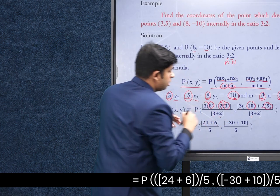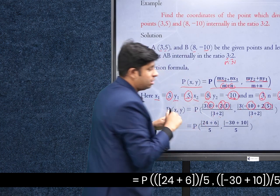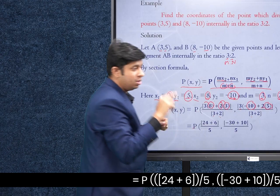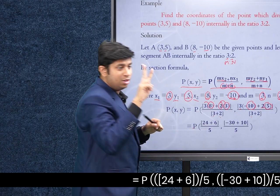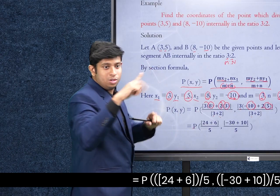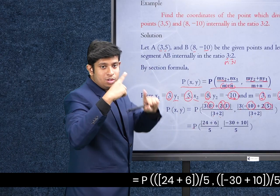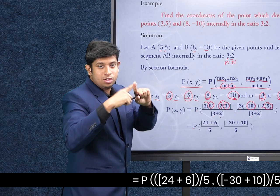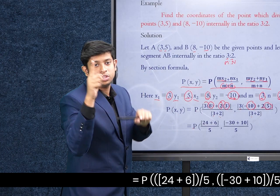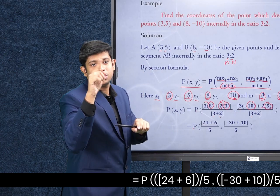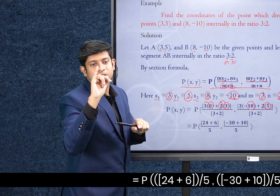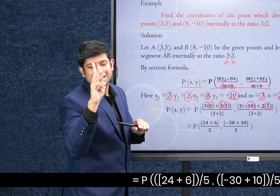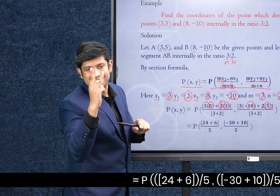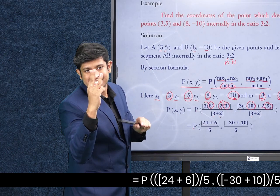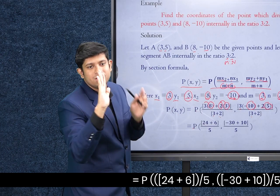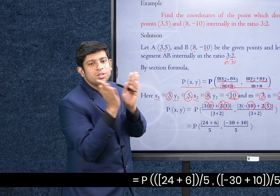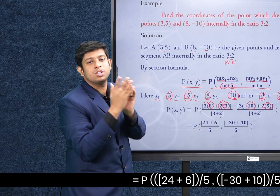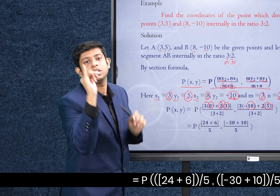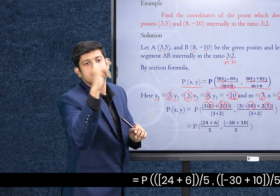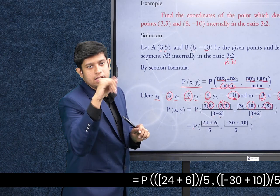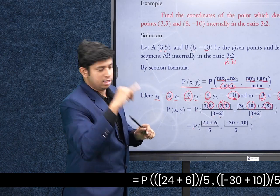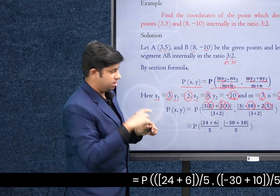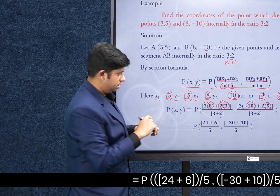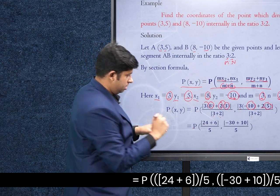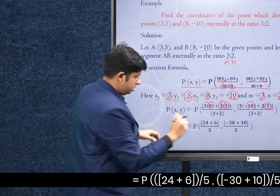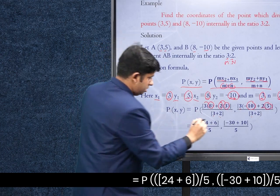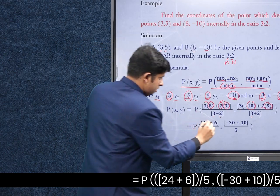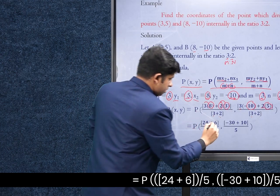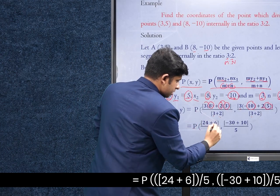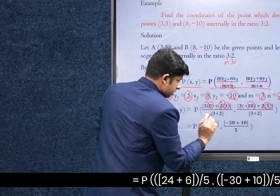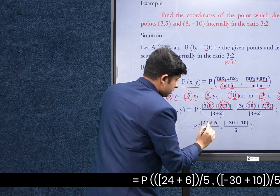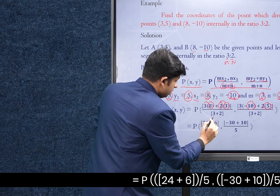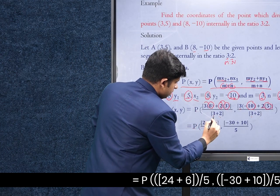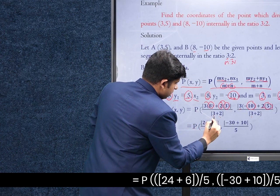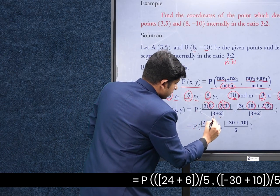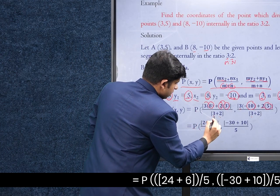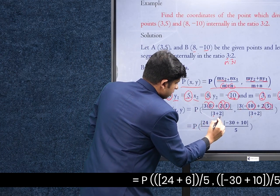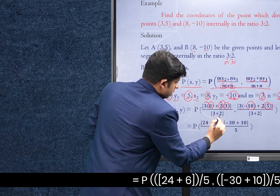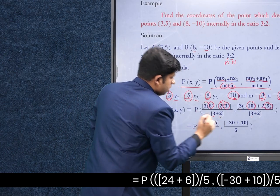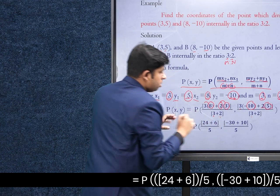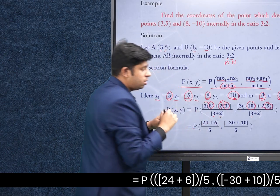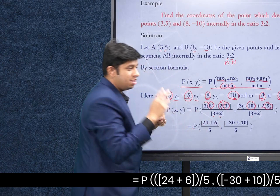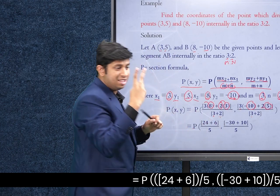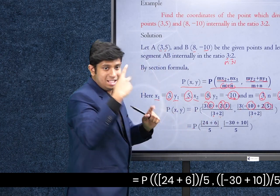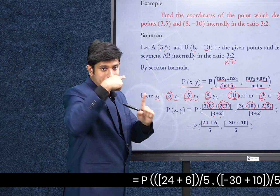அடைப்புக்குறி கழித்தல் 30 கூட்டல் 10 கீழ்க்கோடு 5.